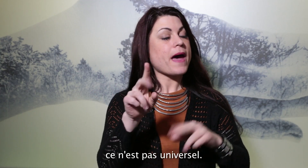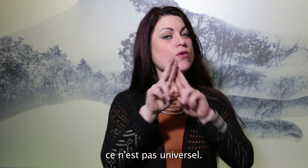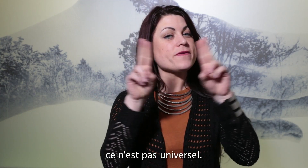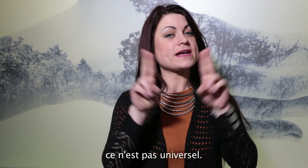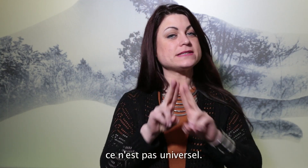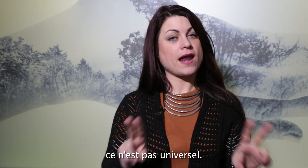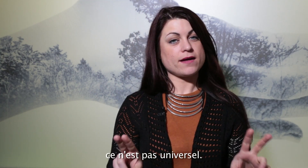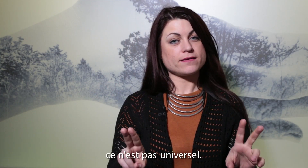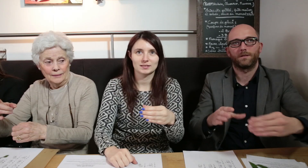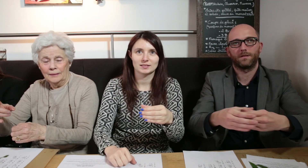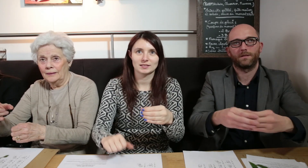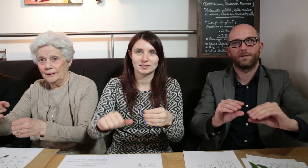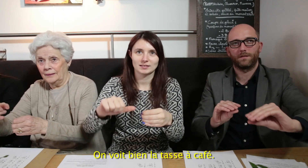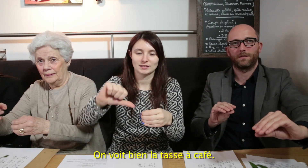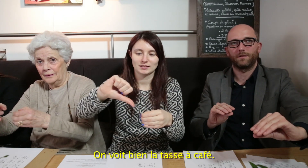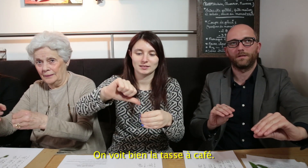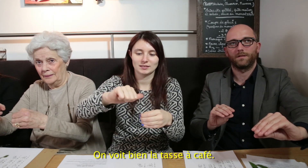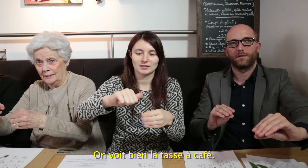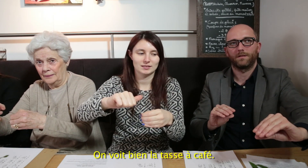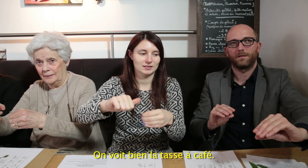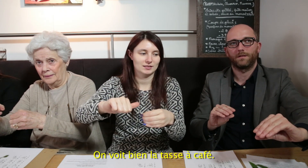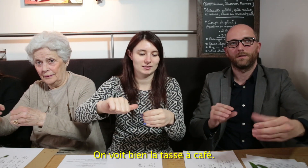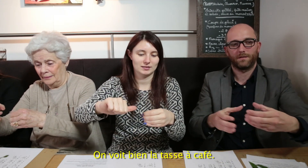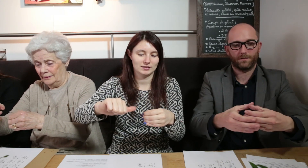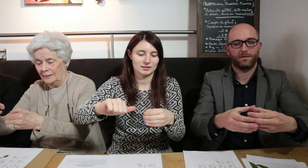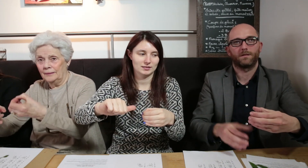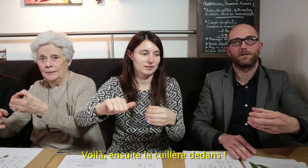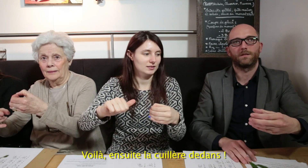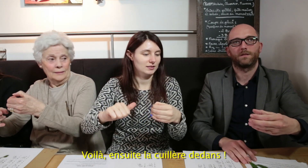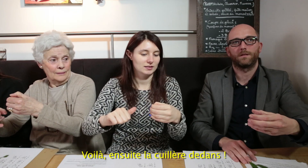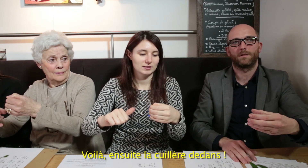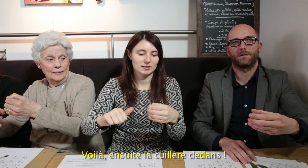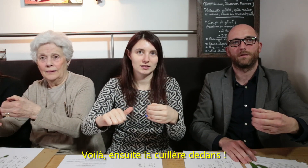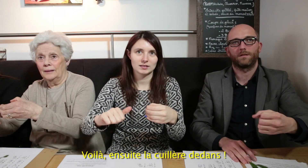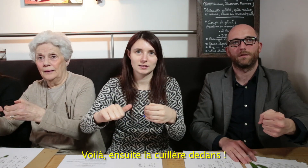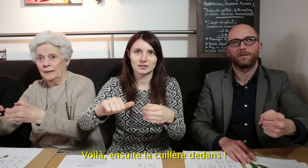pas universel Bien voilà on voit bien la tasse à café Voilà ensuite la cuillère dedans